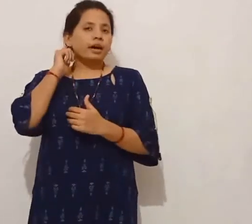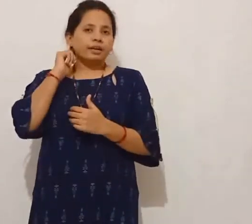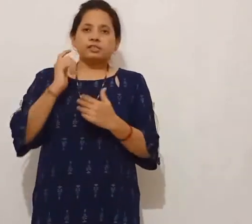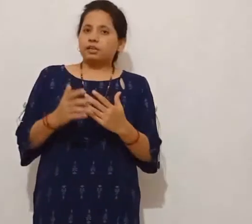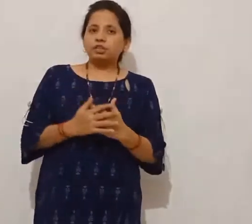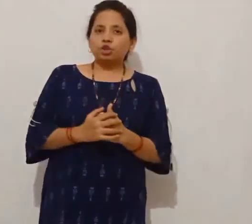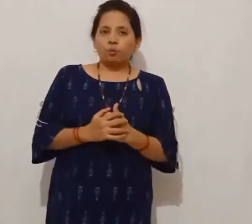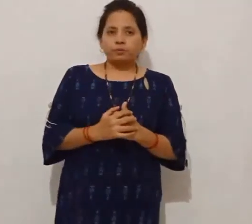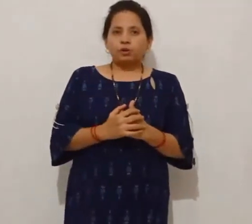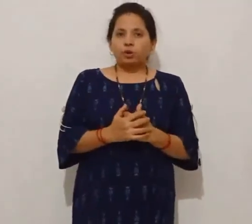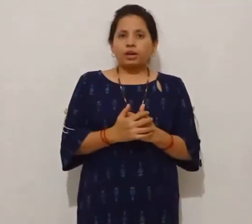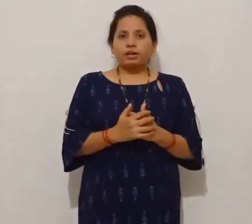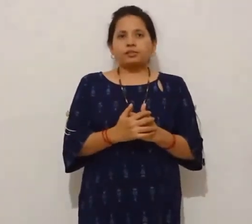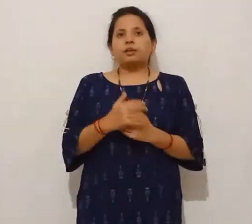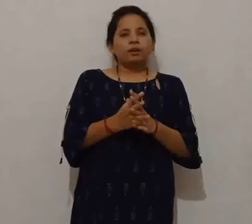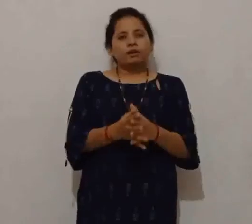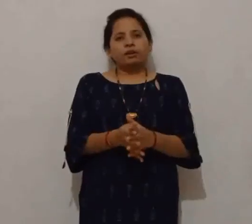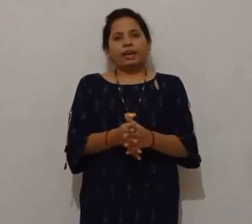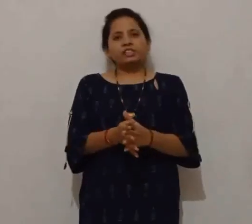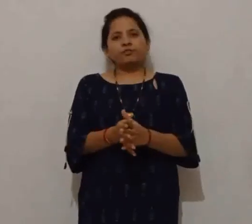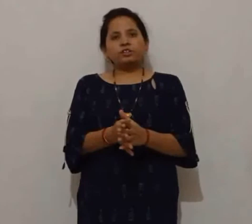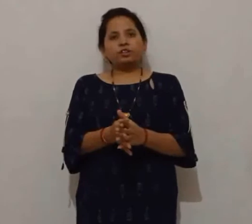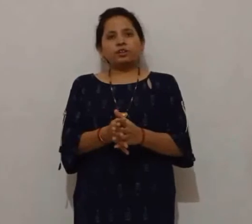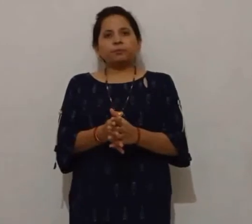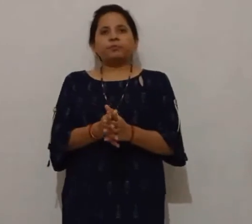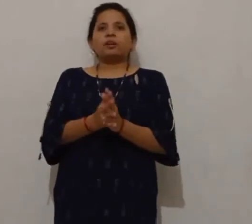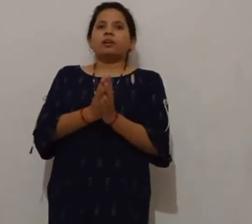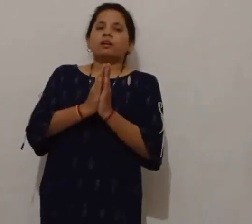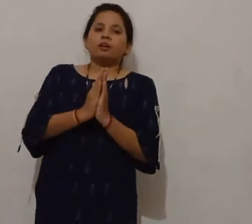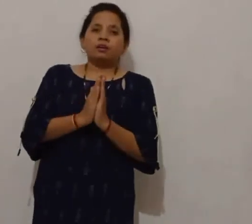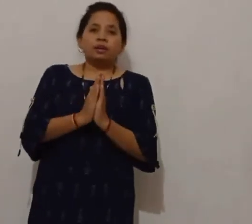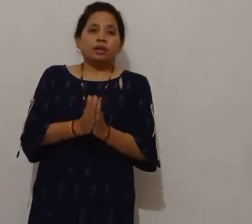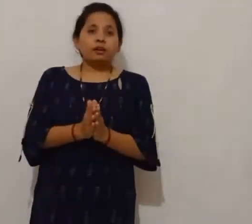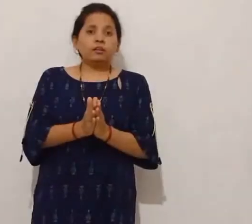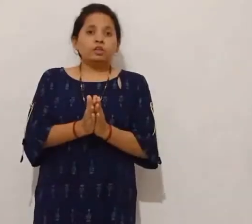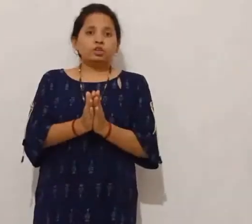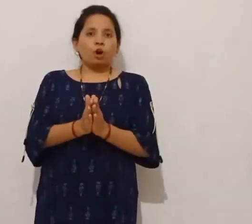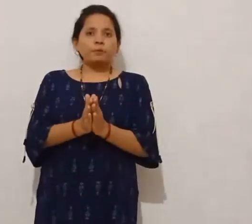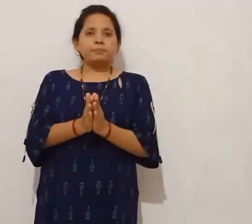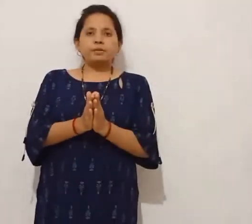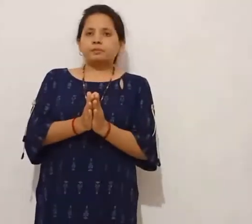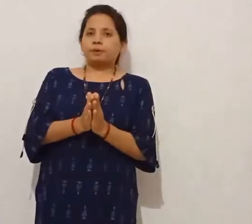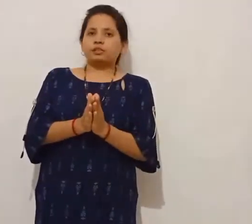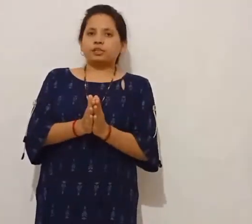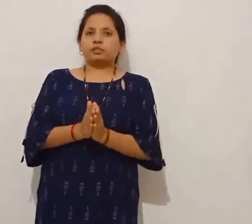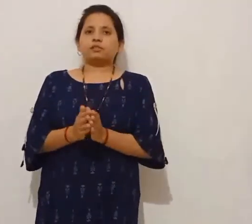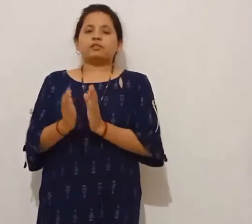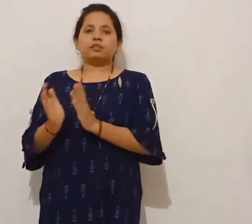arrange their shops. Okay guys, next feature, here shopkeepers purchase the